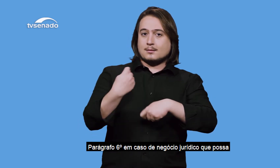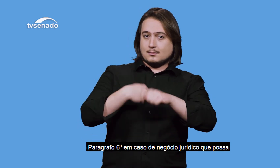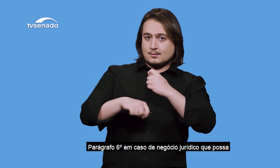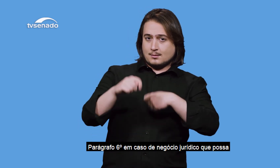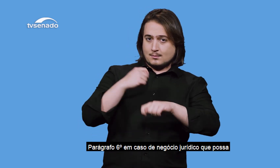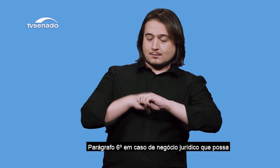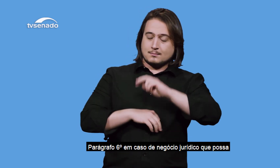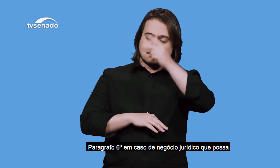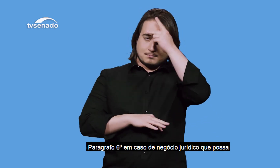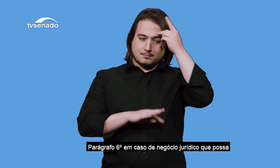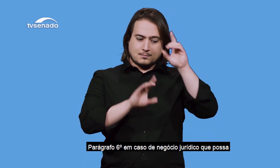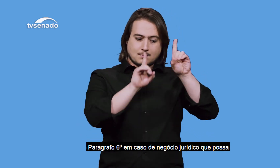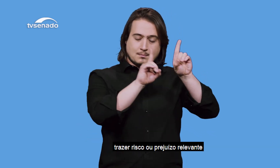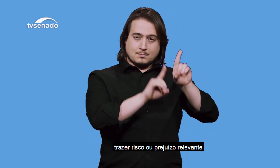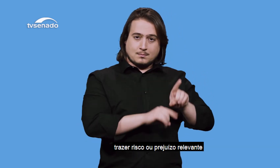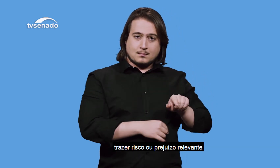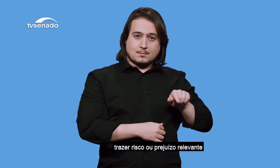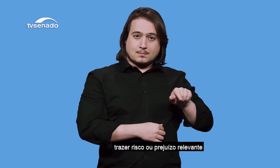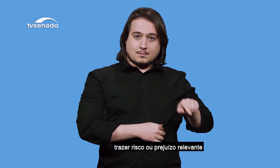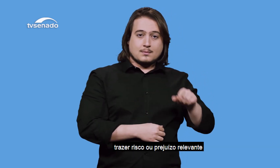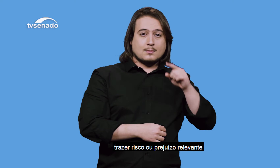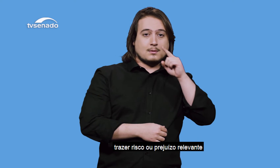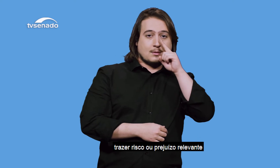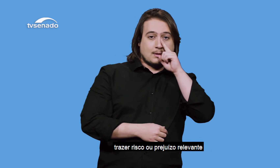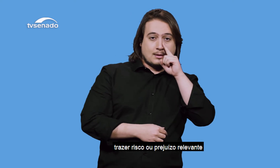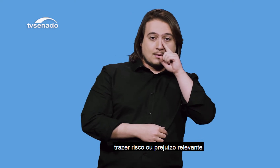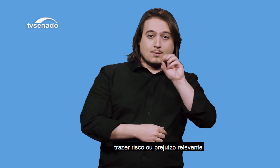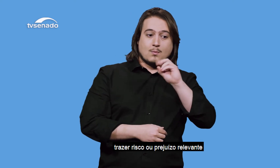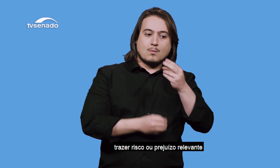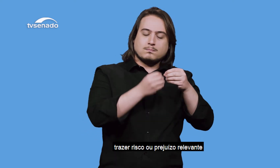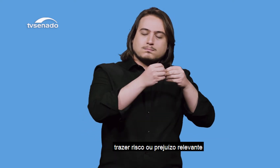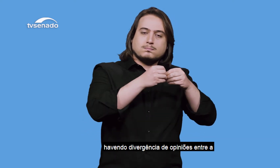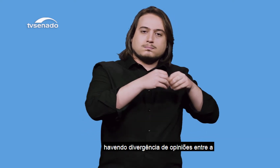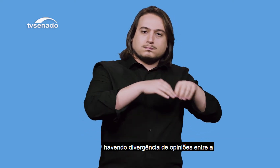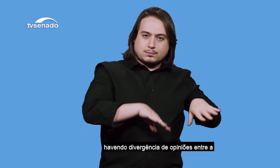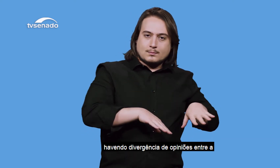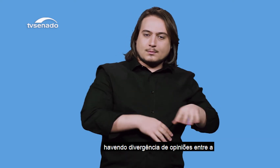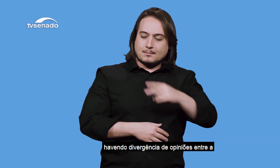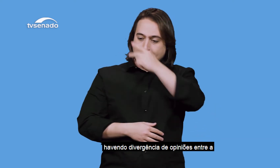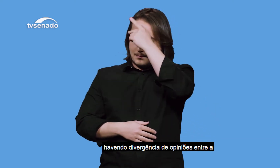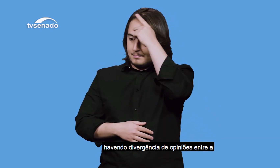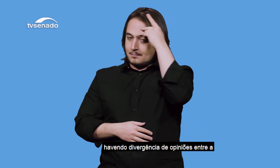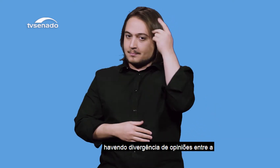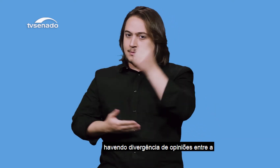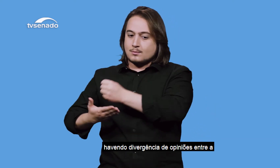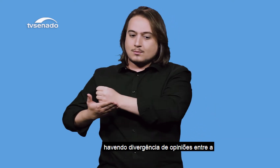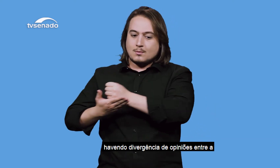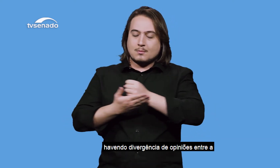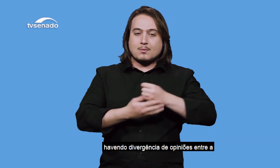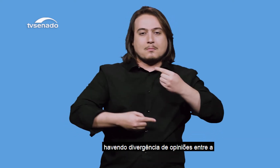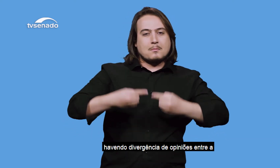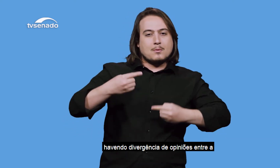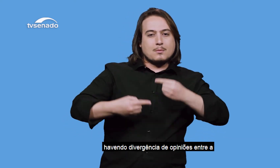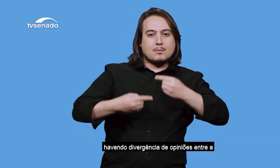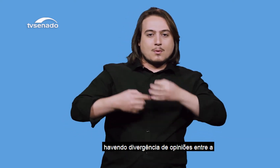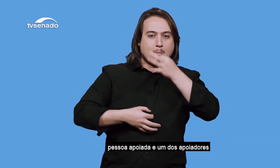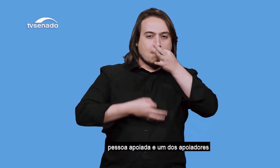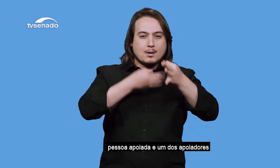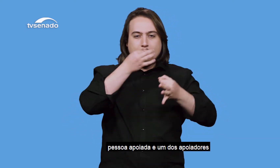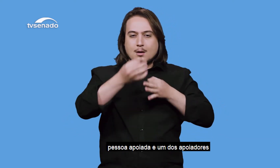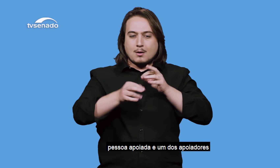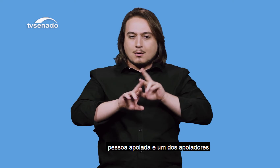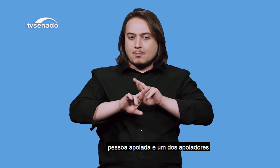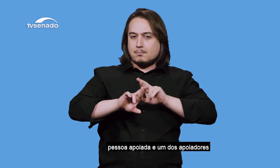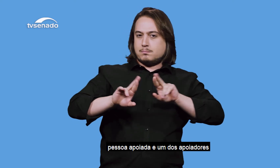jurídico que possa trazer risco ou prejuízo relevante havendo divergência de opiniões entre a pessoa